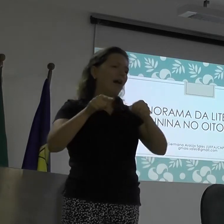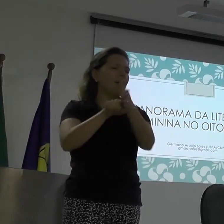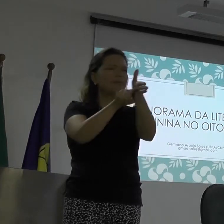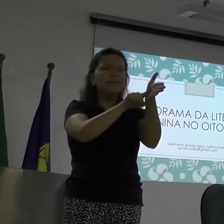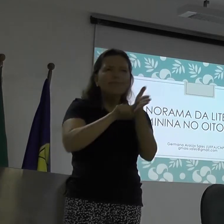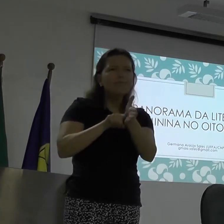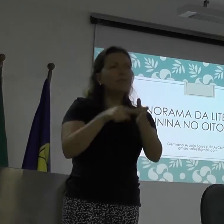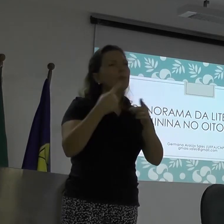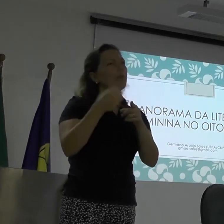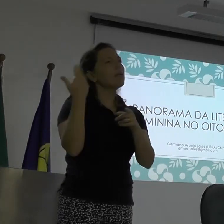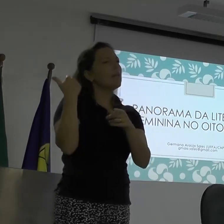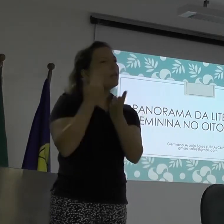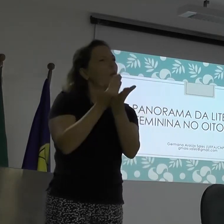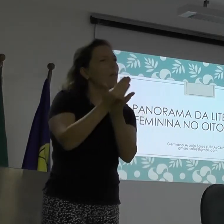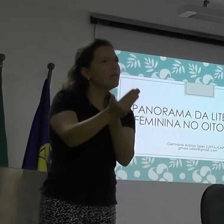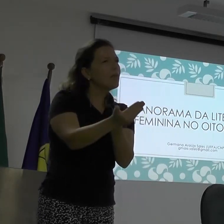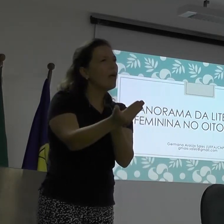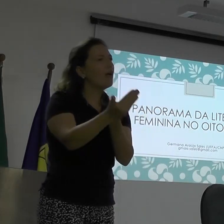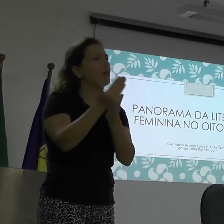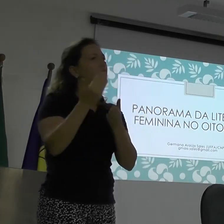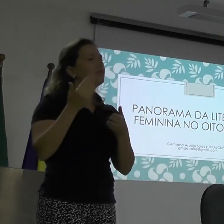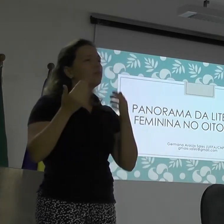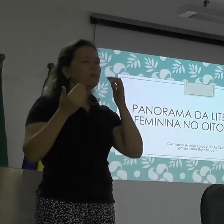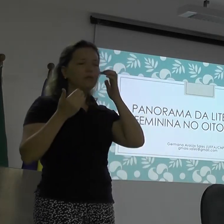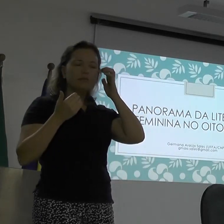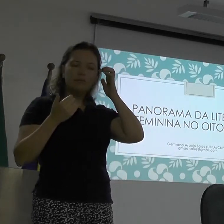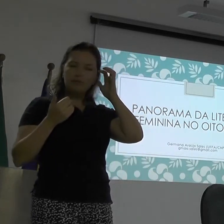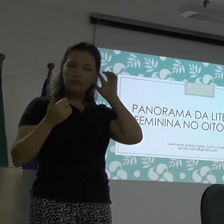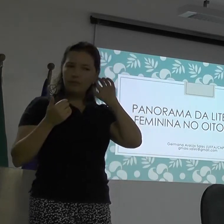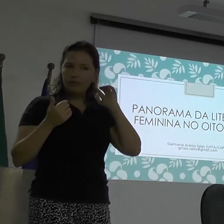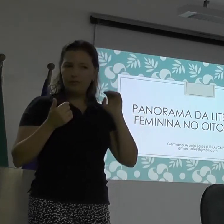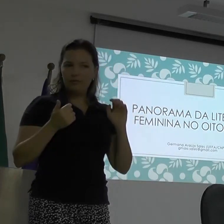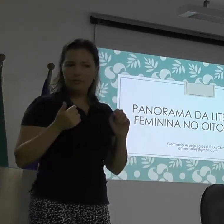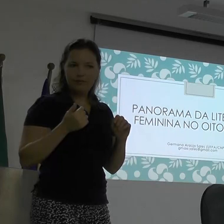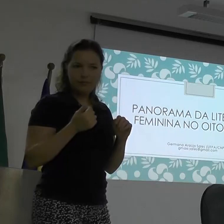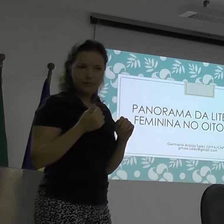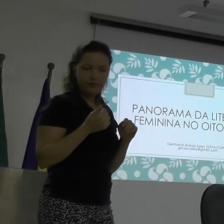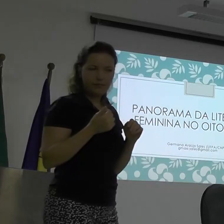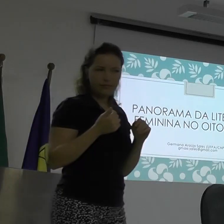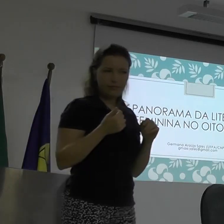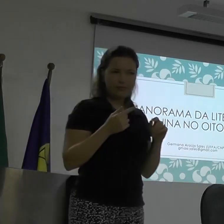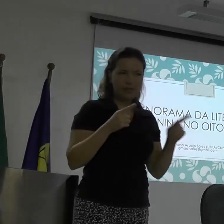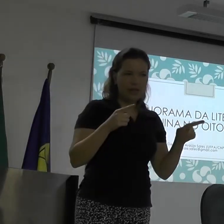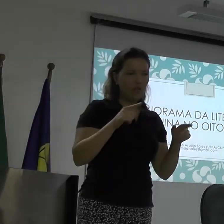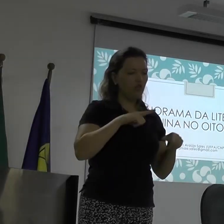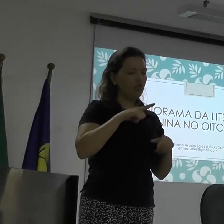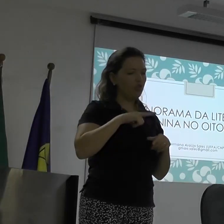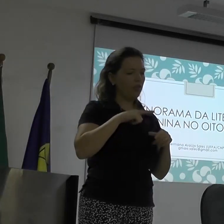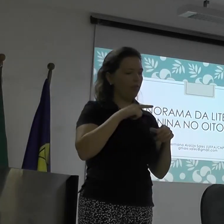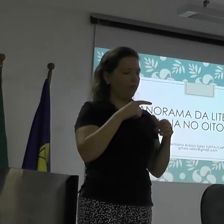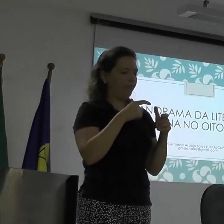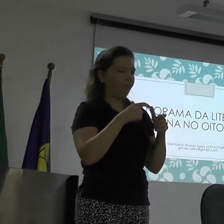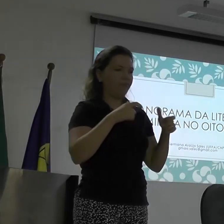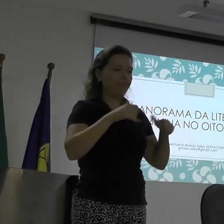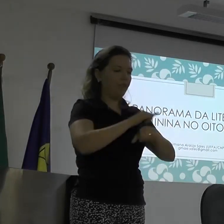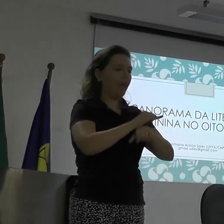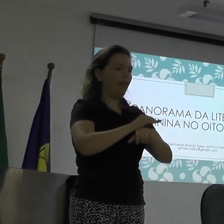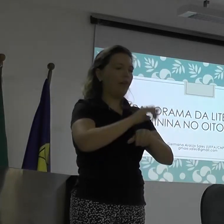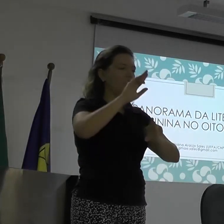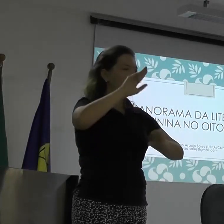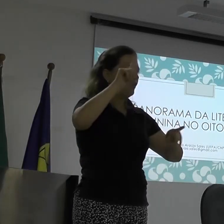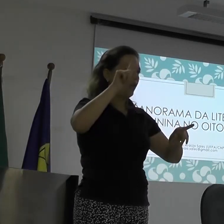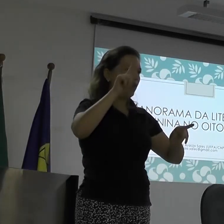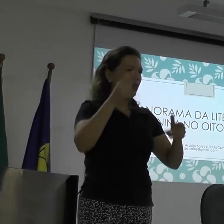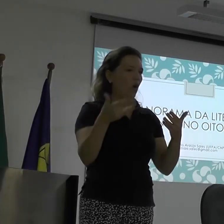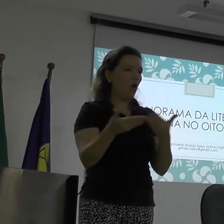porque quando eu comecei não existia hemeroteca. A gente lia no microfilme mesmo. E nem tudo está